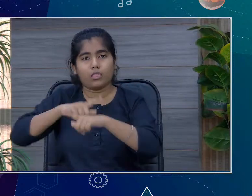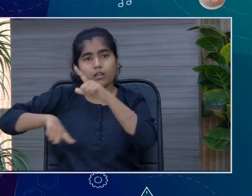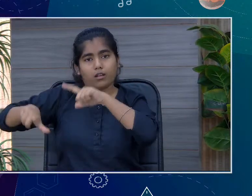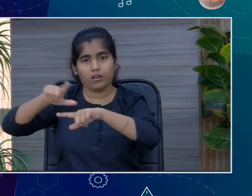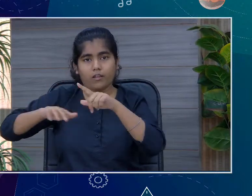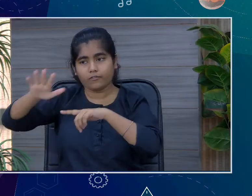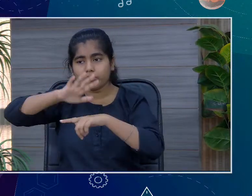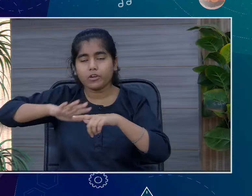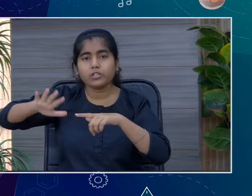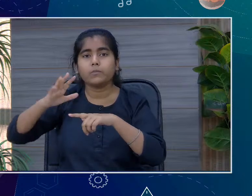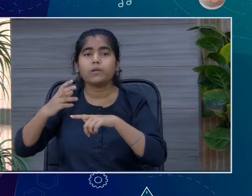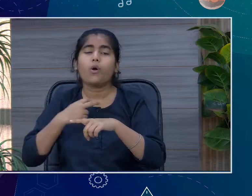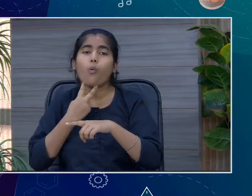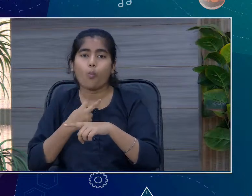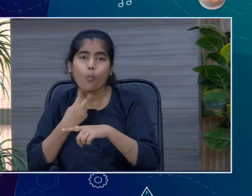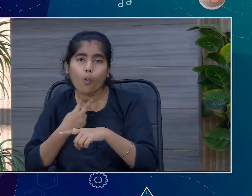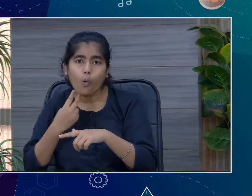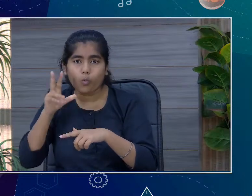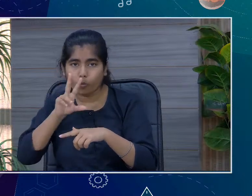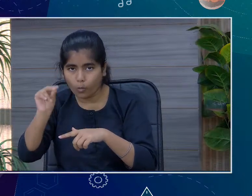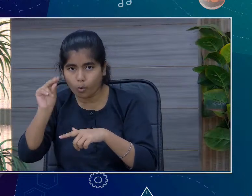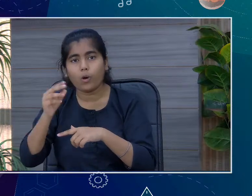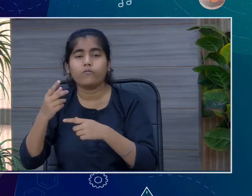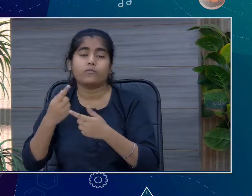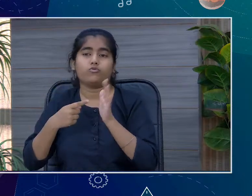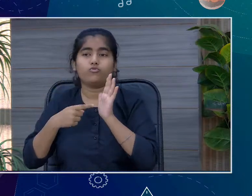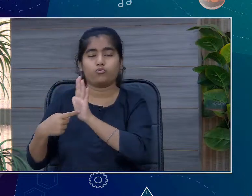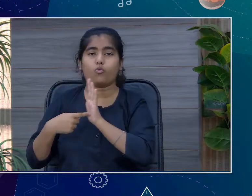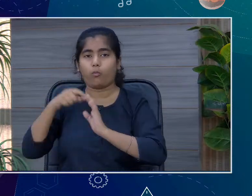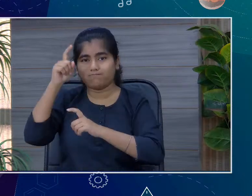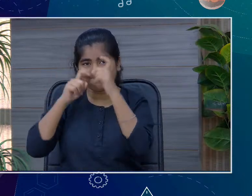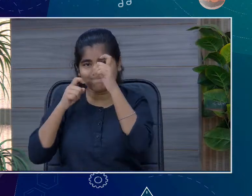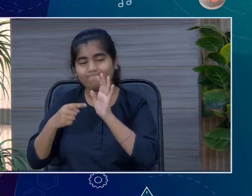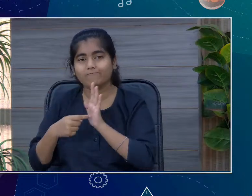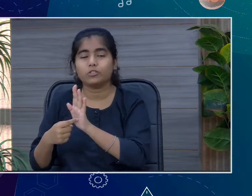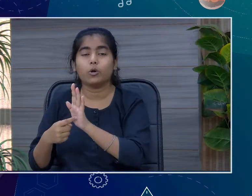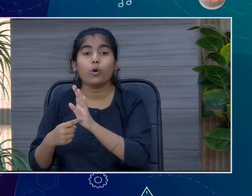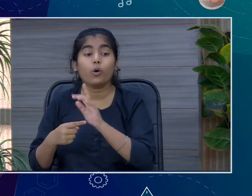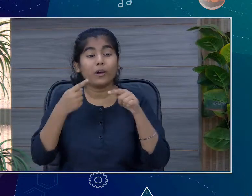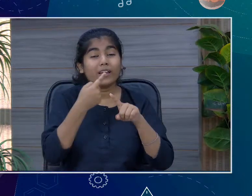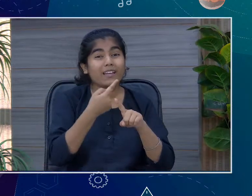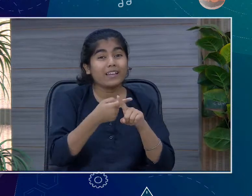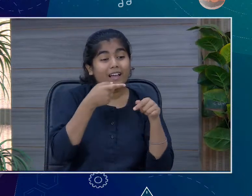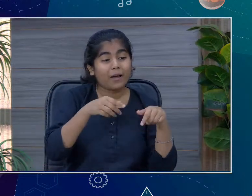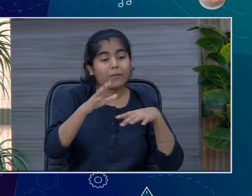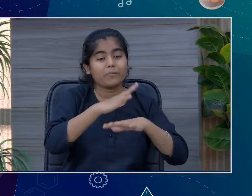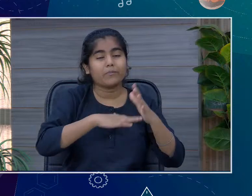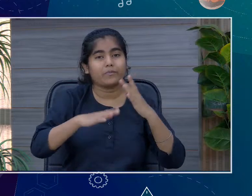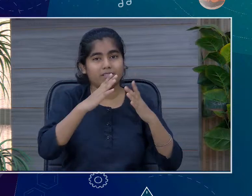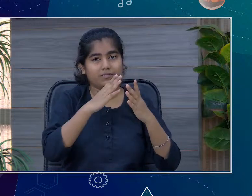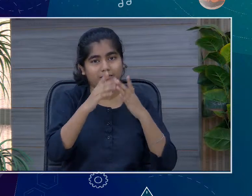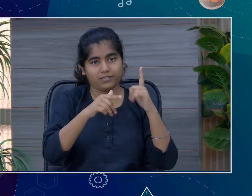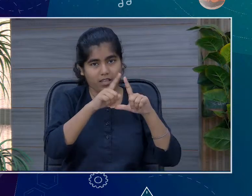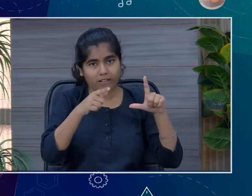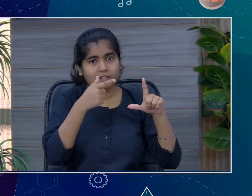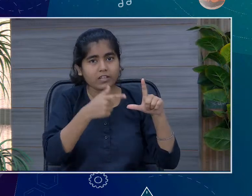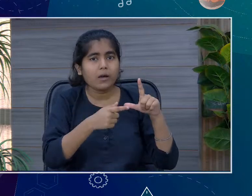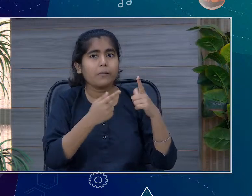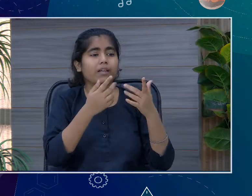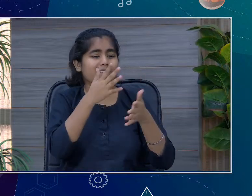हम मौखिक रूप से अपने आप को व्यक्त करते हैं, यहाँ पर सांकेतिक भाषा में हम संकेतों